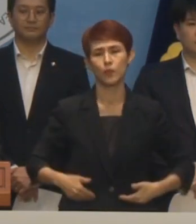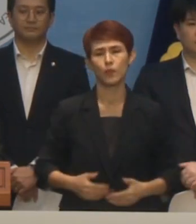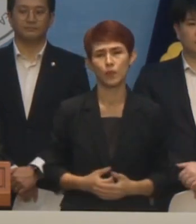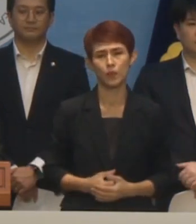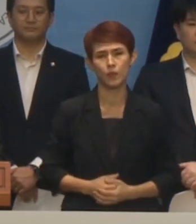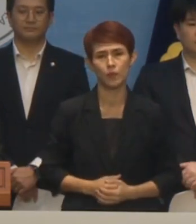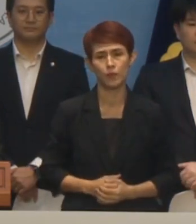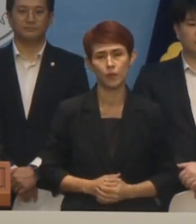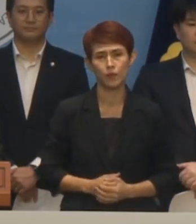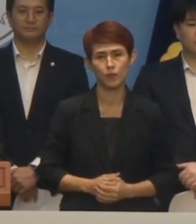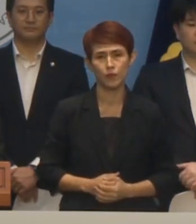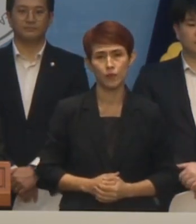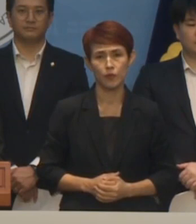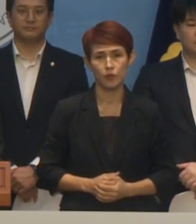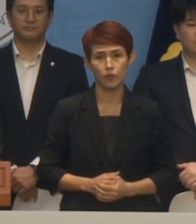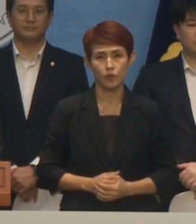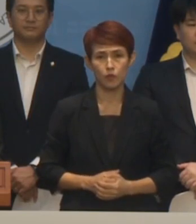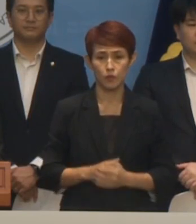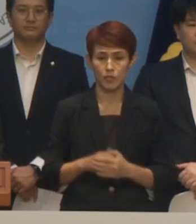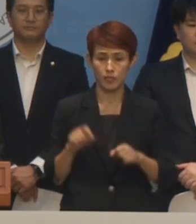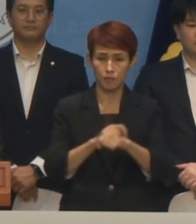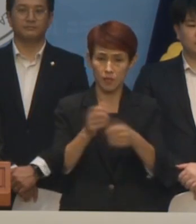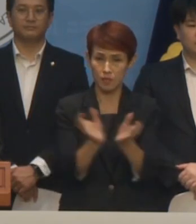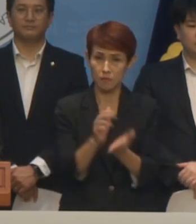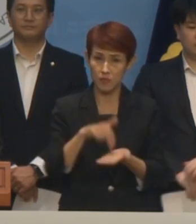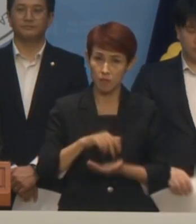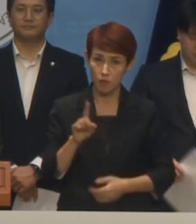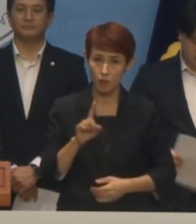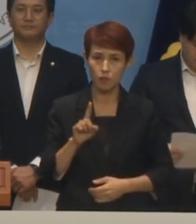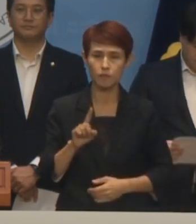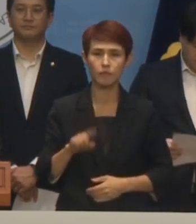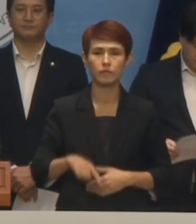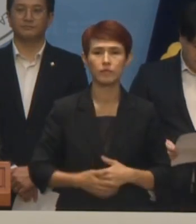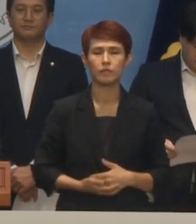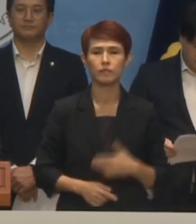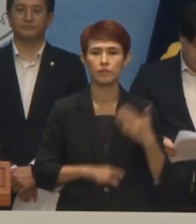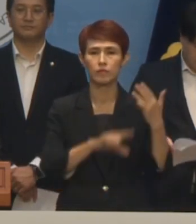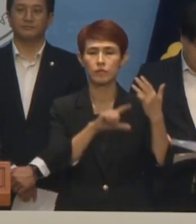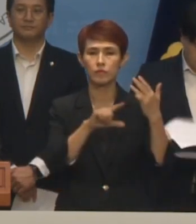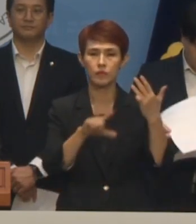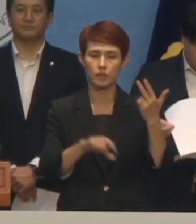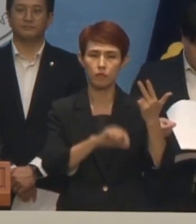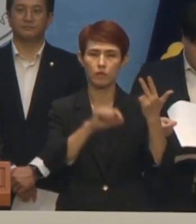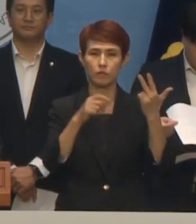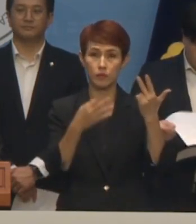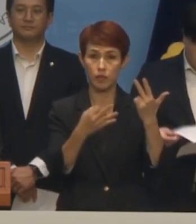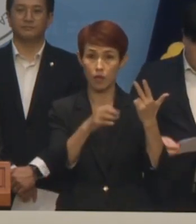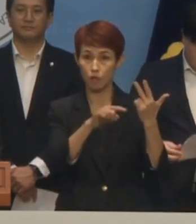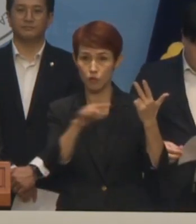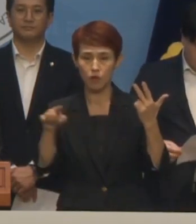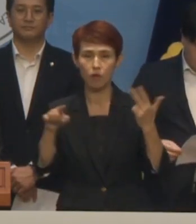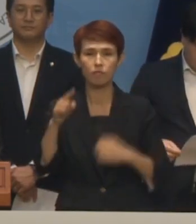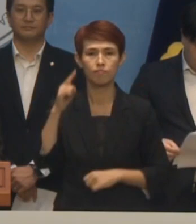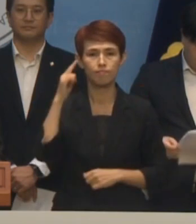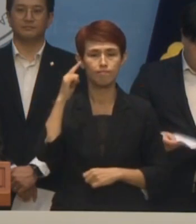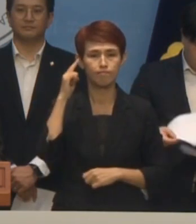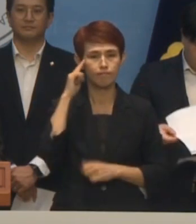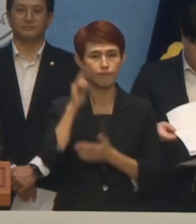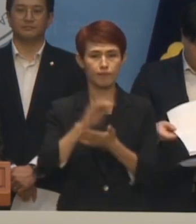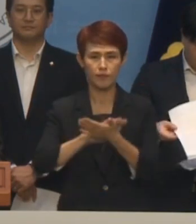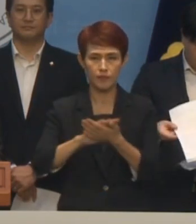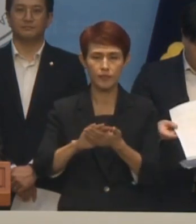것입니다. 이에 대한 저희 TF의 입장은 지난 14일부터 위안부 피해자 기림절을 맞아